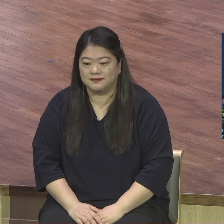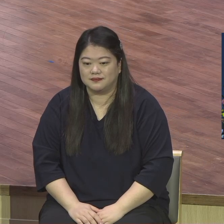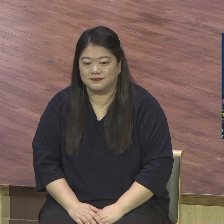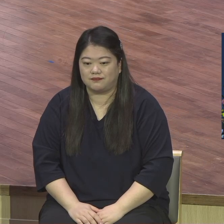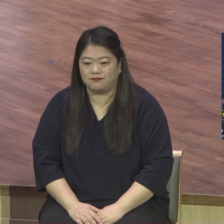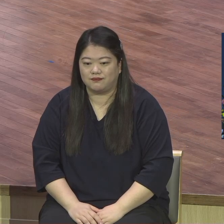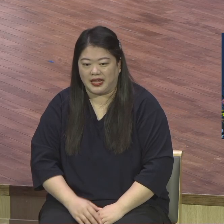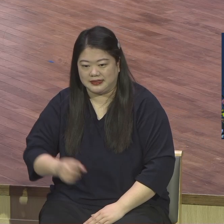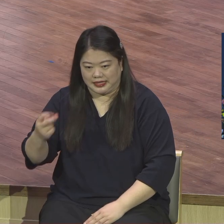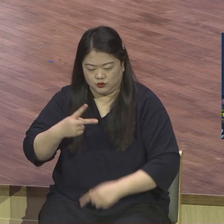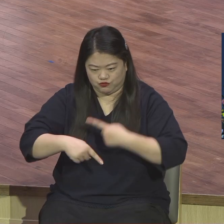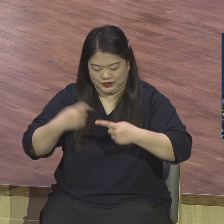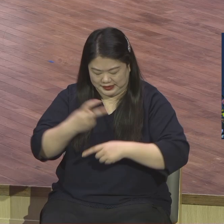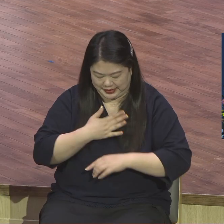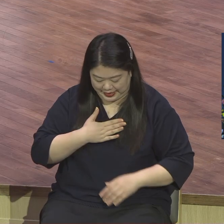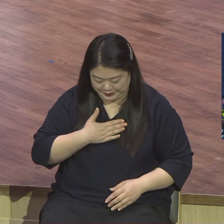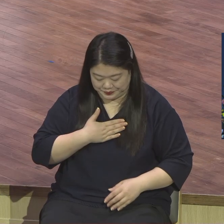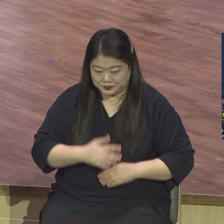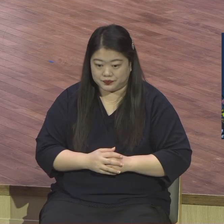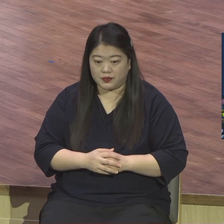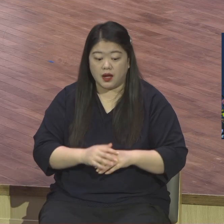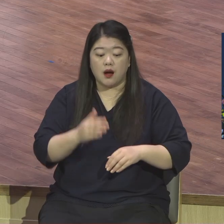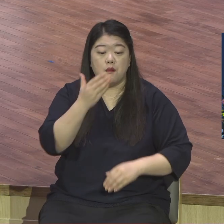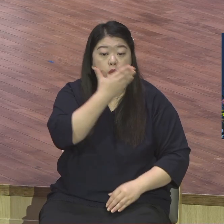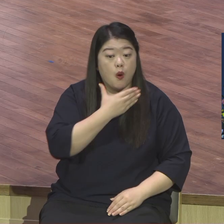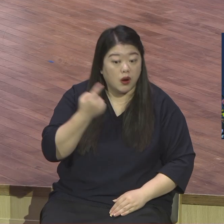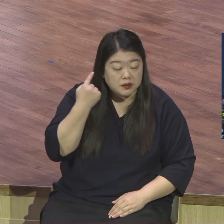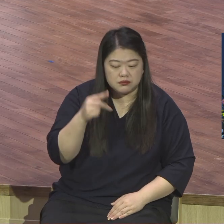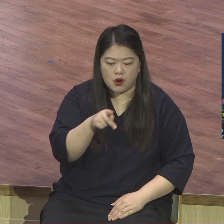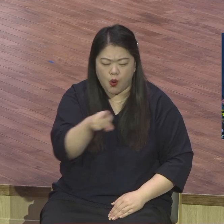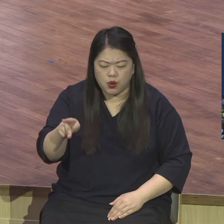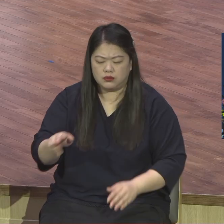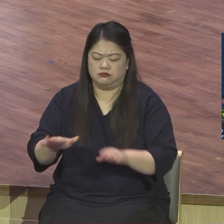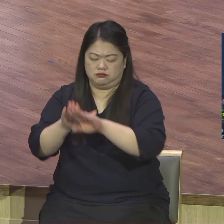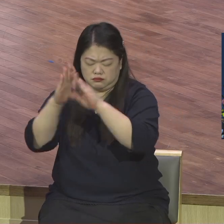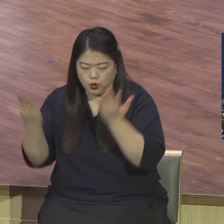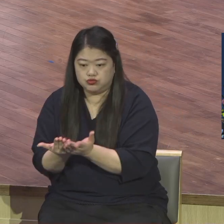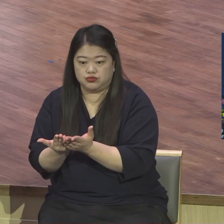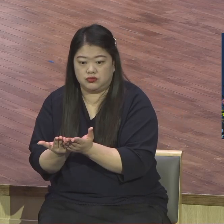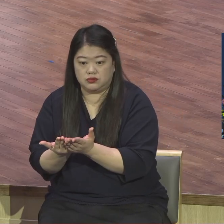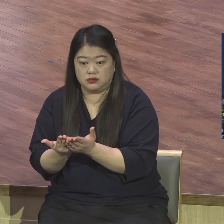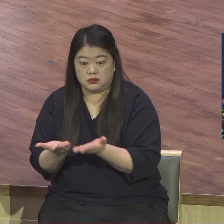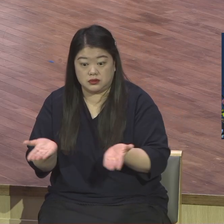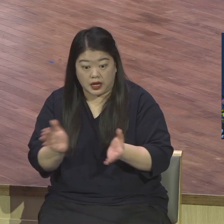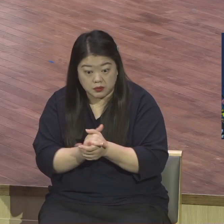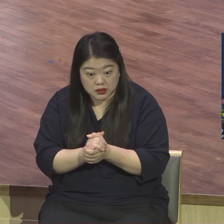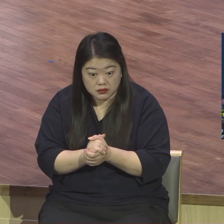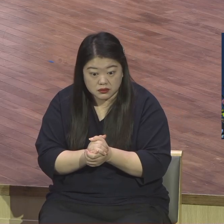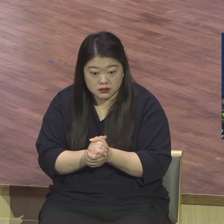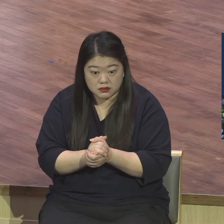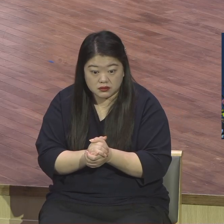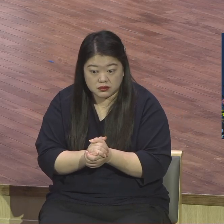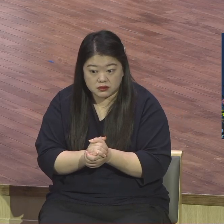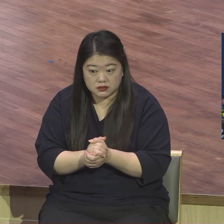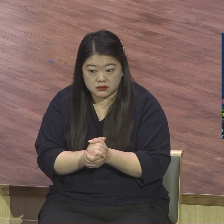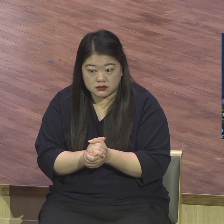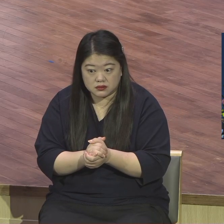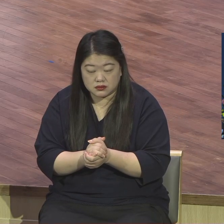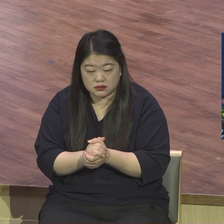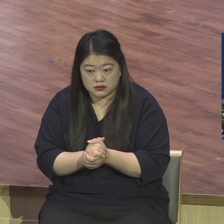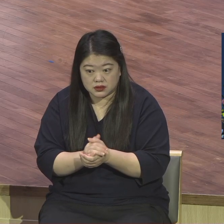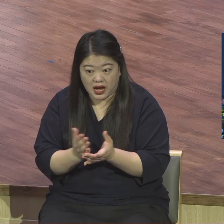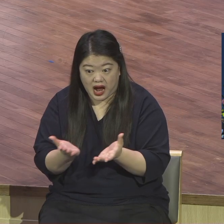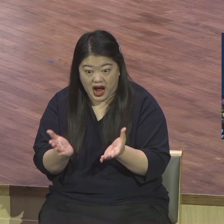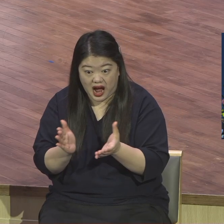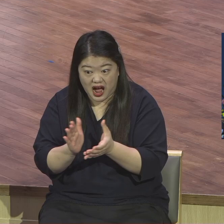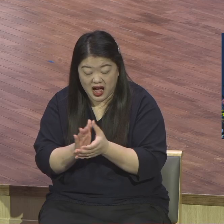다시 한번 말합니다. 복음은 모든 것입니다. 아멘이 안 나온 사람은 그거는 사단이 입술을